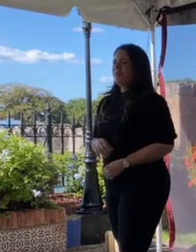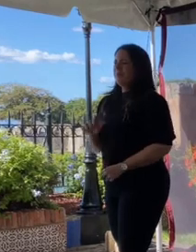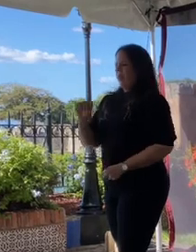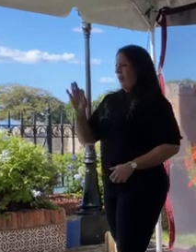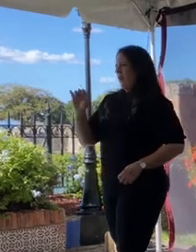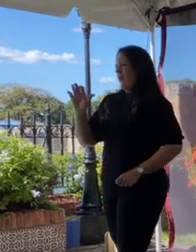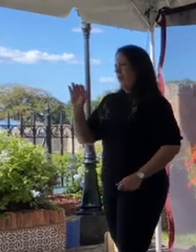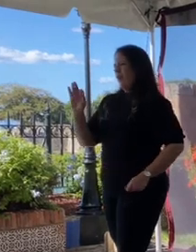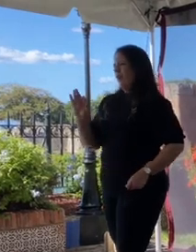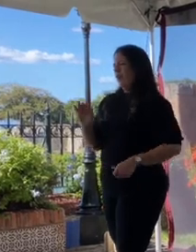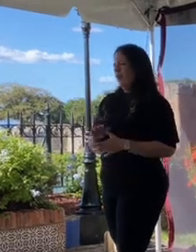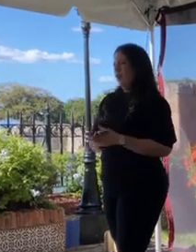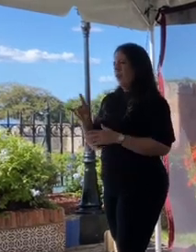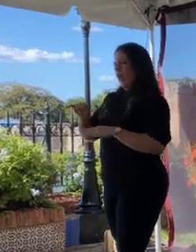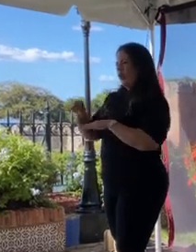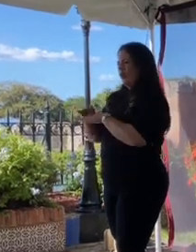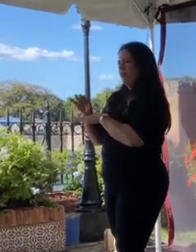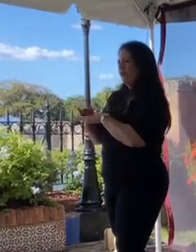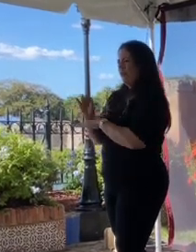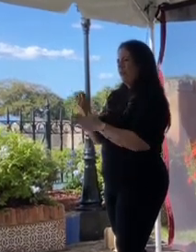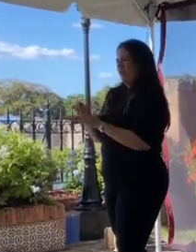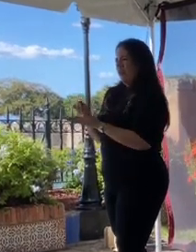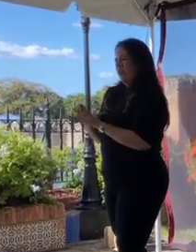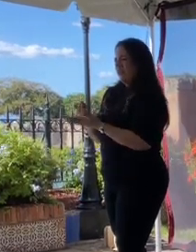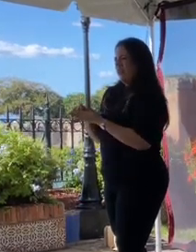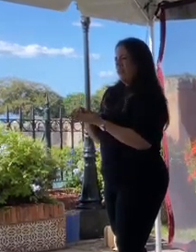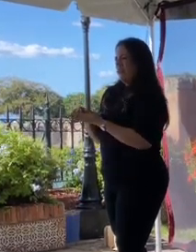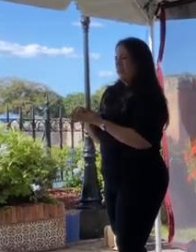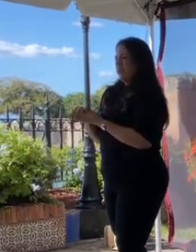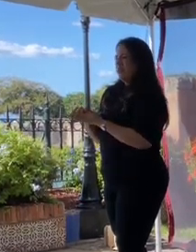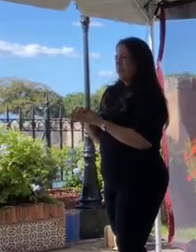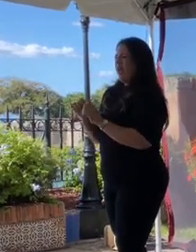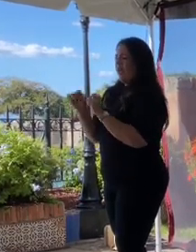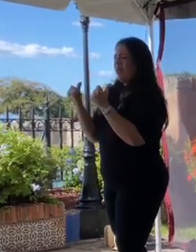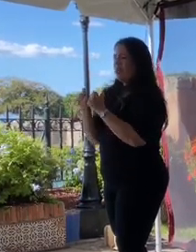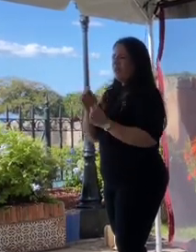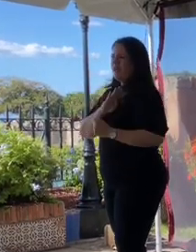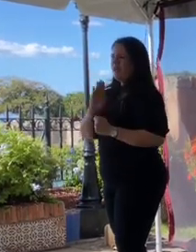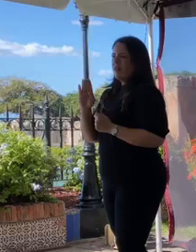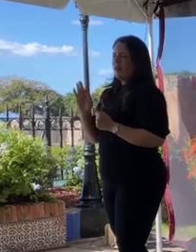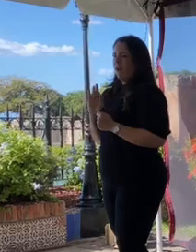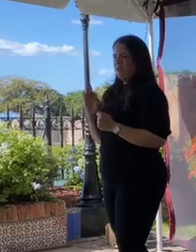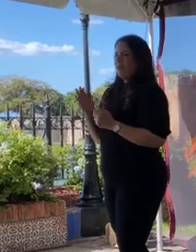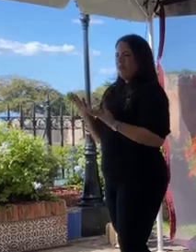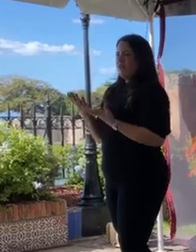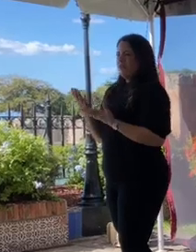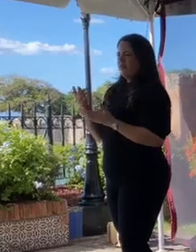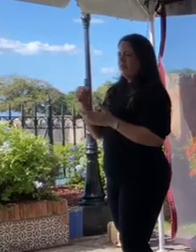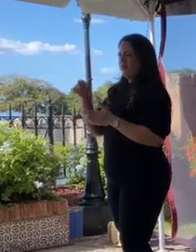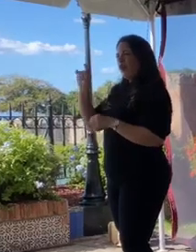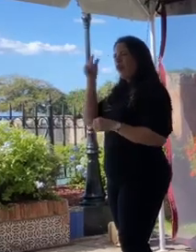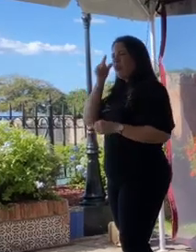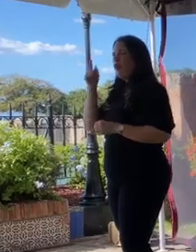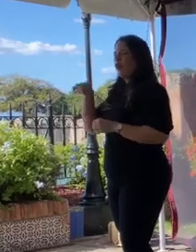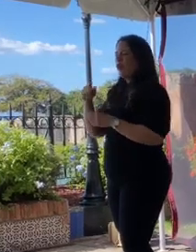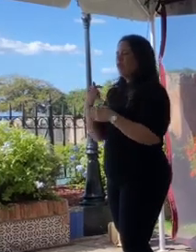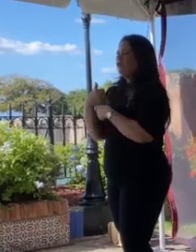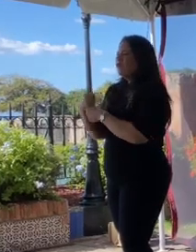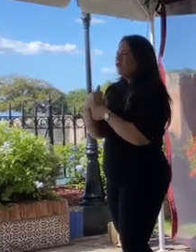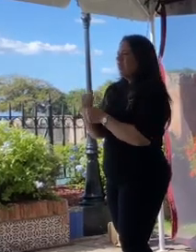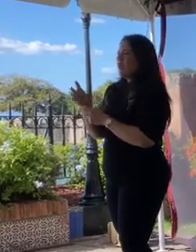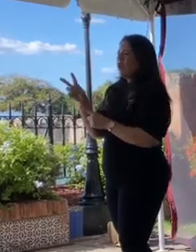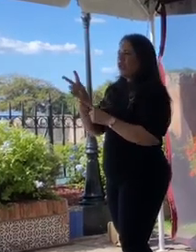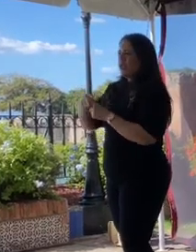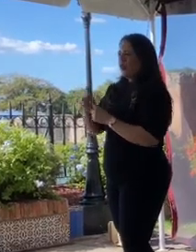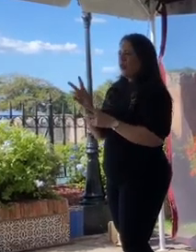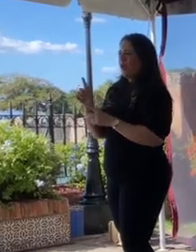AFAF, la Autoridad de Asesoría Financiera y Agencia Fiscal del Gobierno, comenzará el proceso de recibir las solicitudes